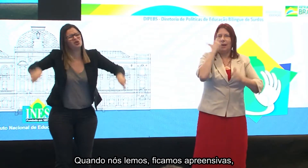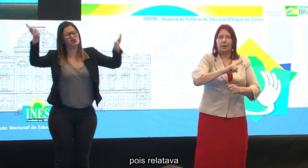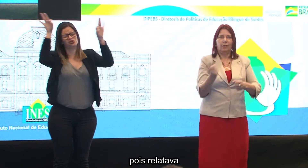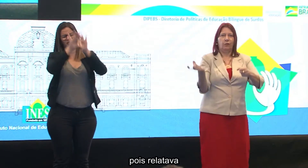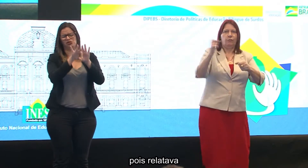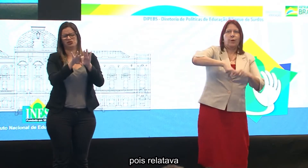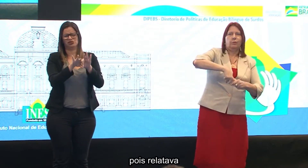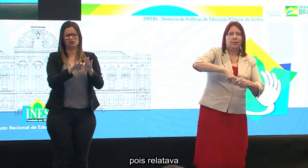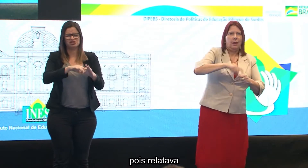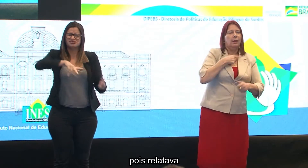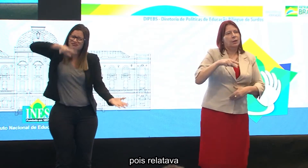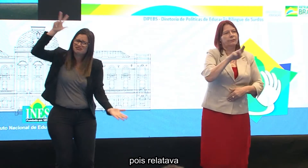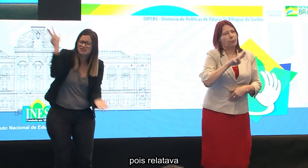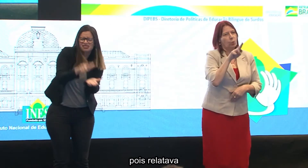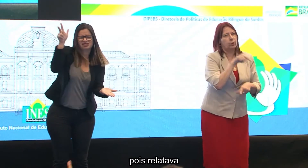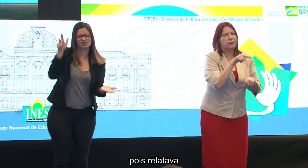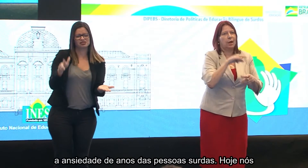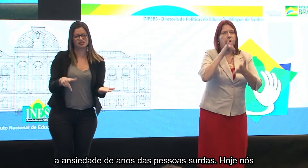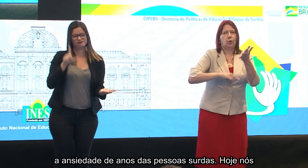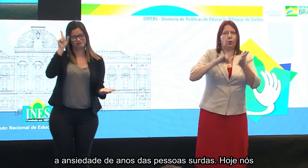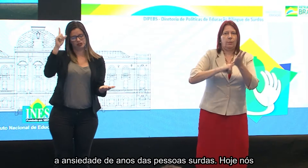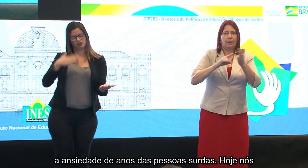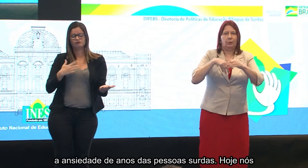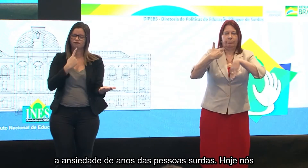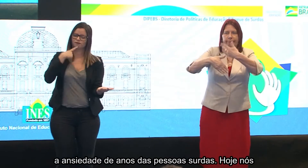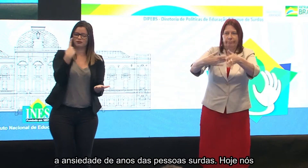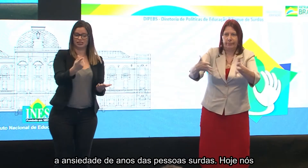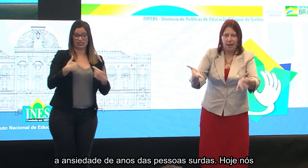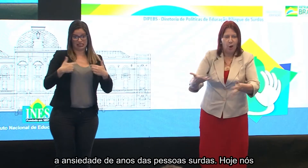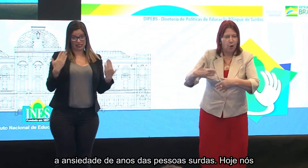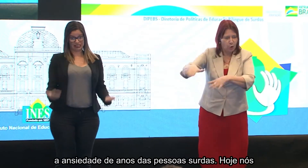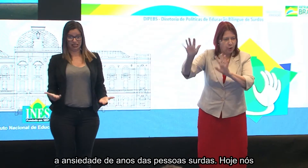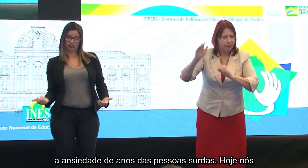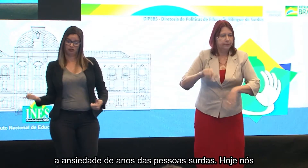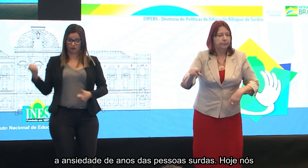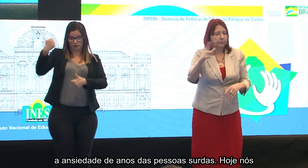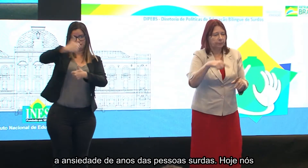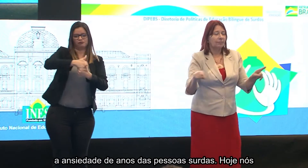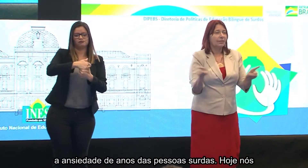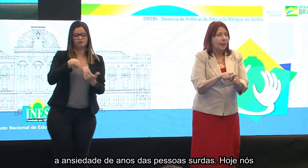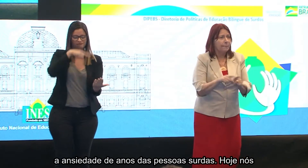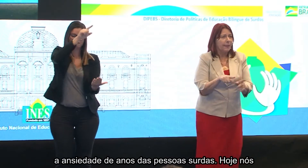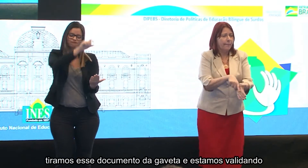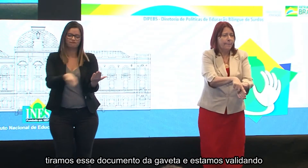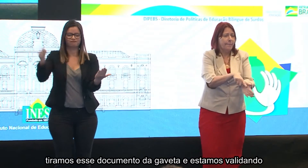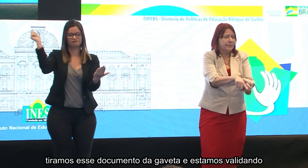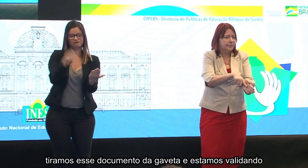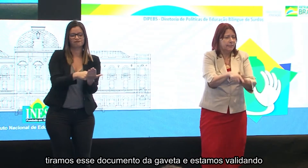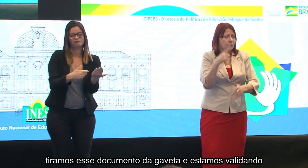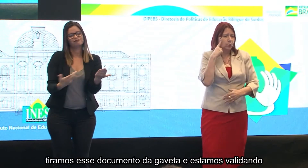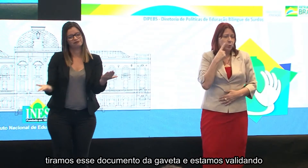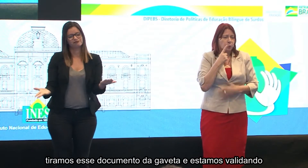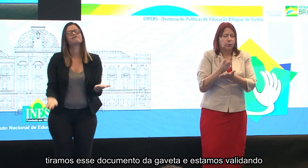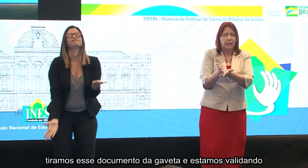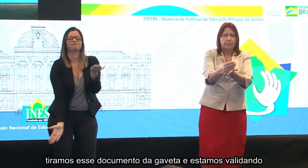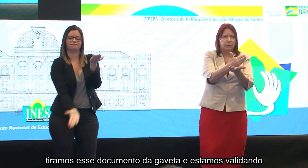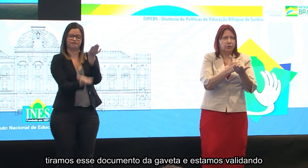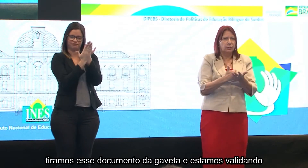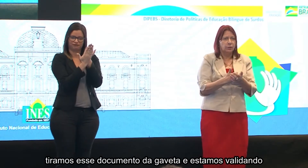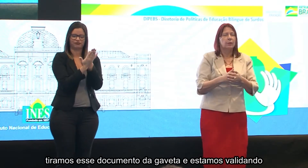apreensivas, pois relatava a ansiedade de anos das pessoas surdas. E hoje nós tiramos esse documento da gaveta e